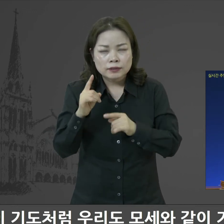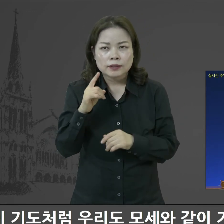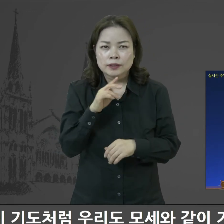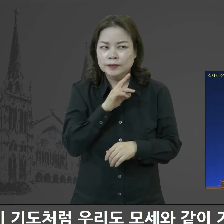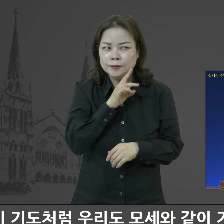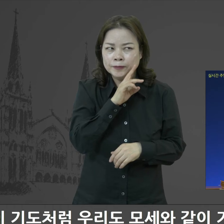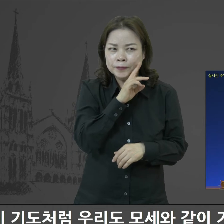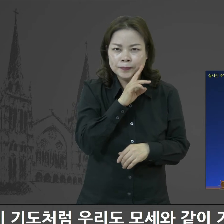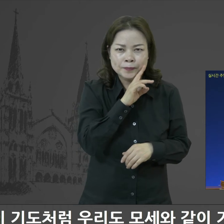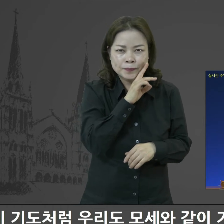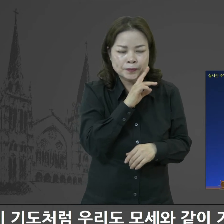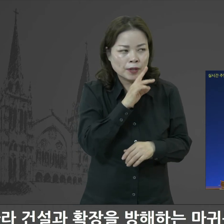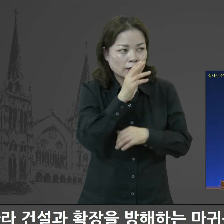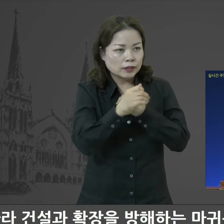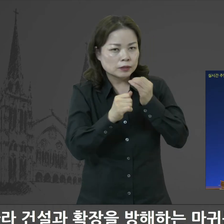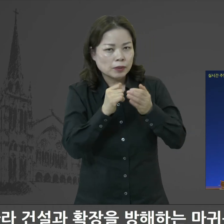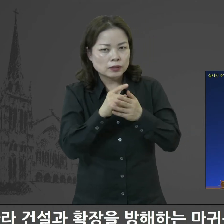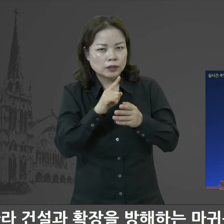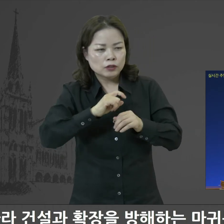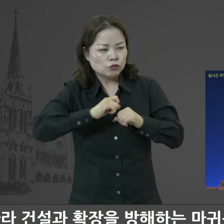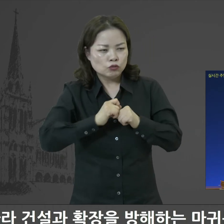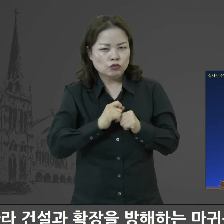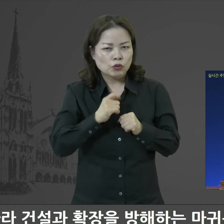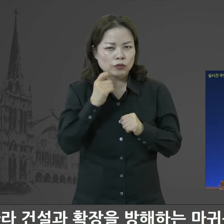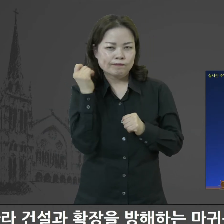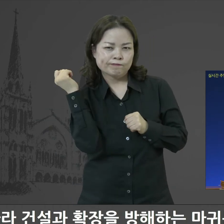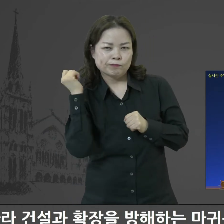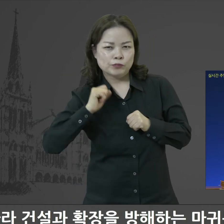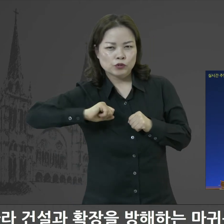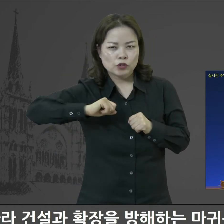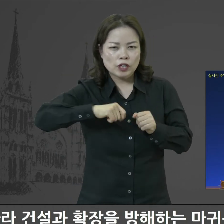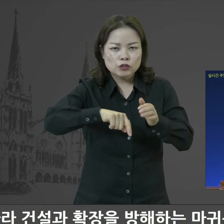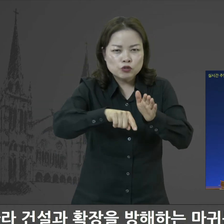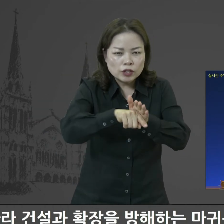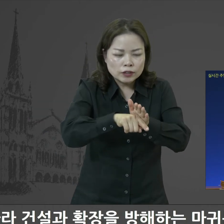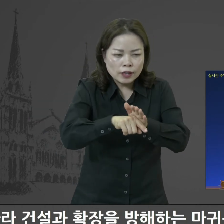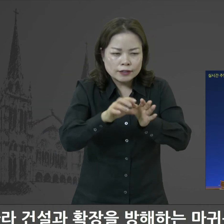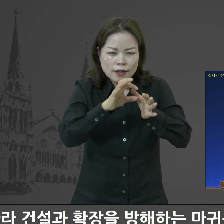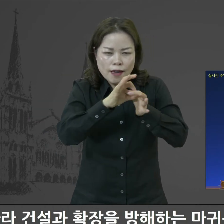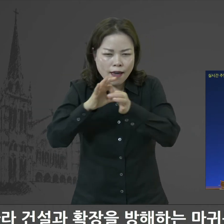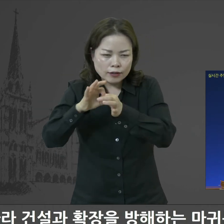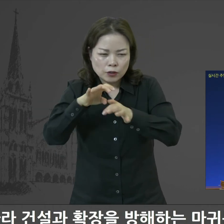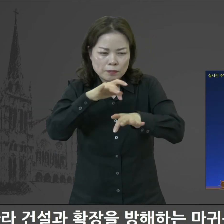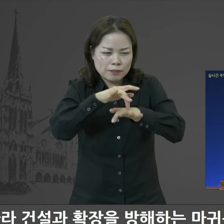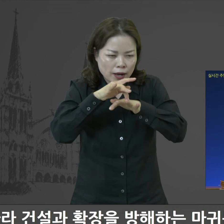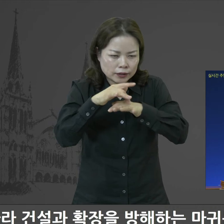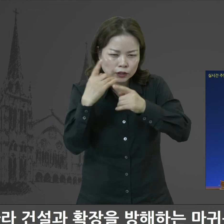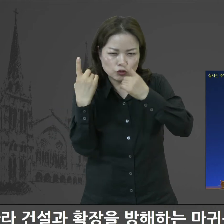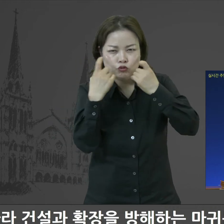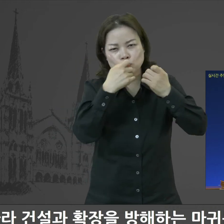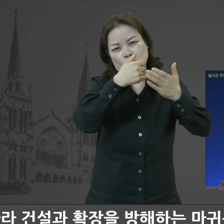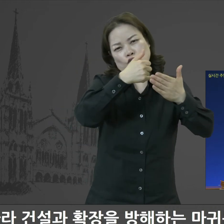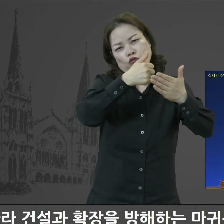의심하게 만들고 그 하나님의 말씀을 순종하지 못하도록 계속해서 속삭이고 우리를